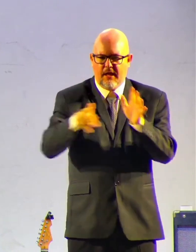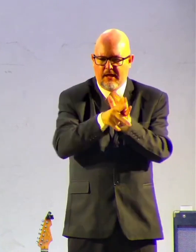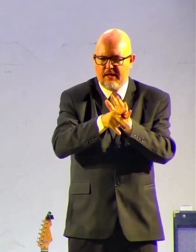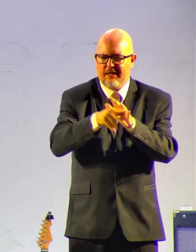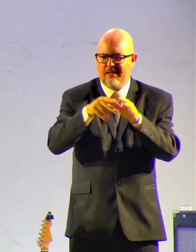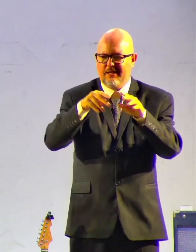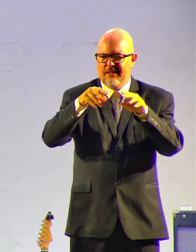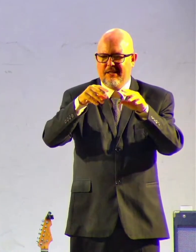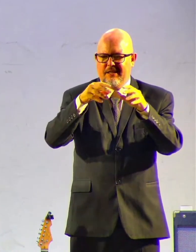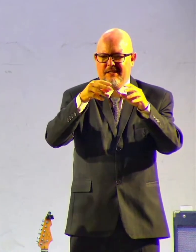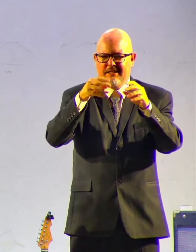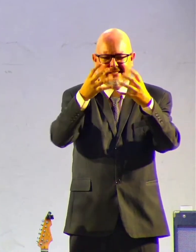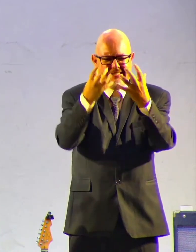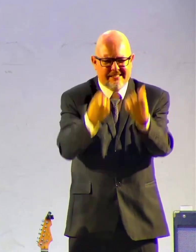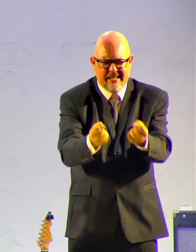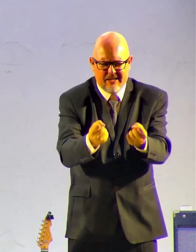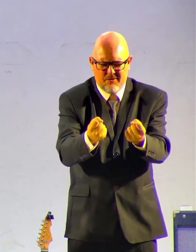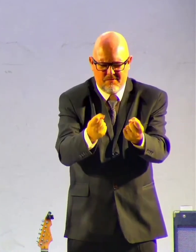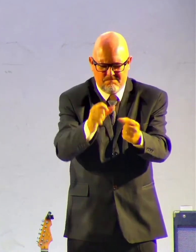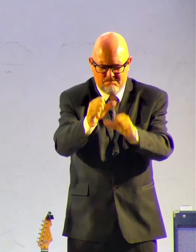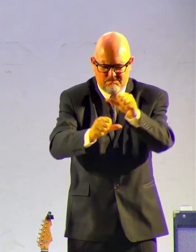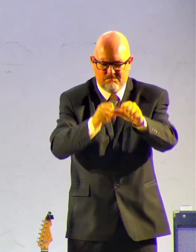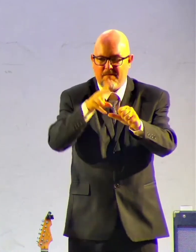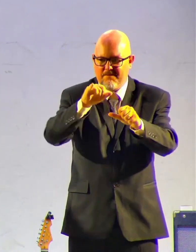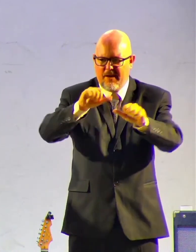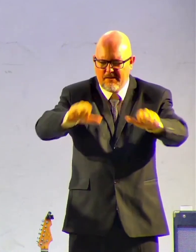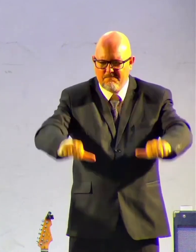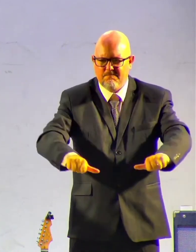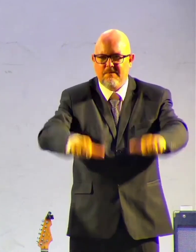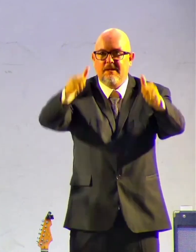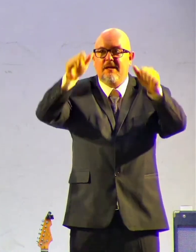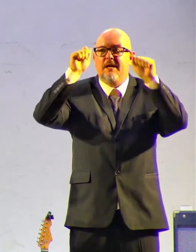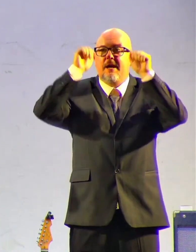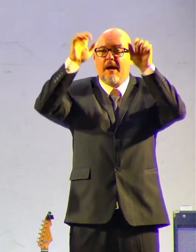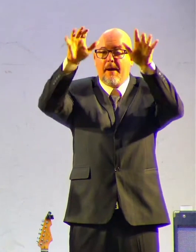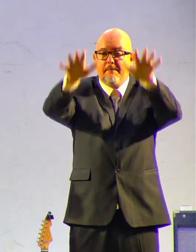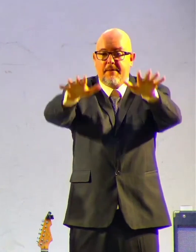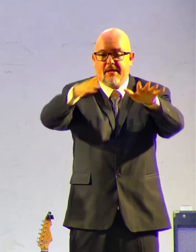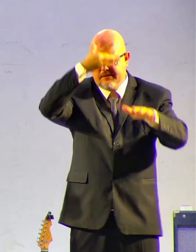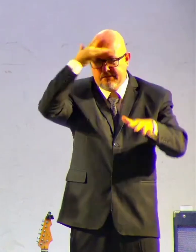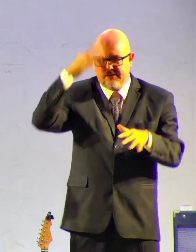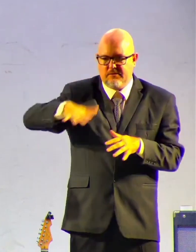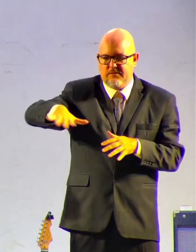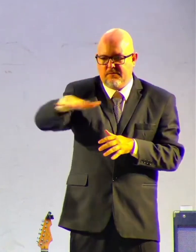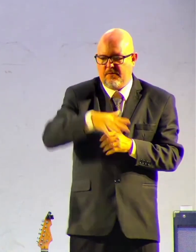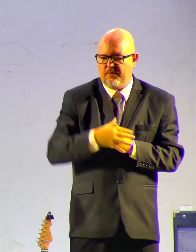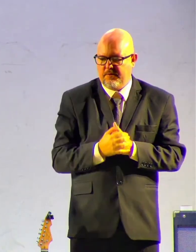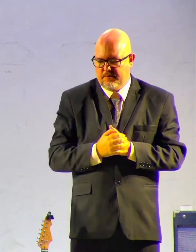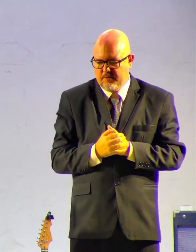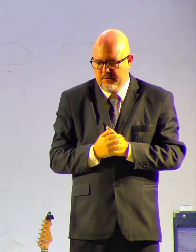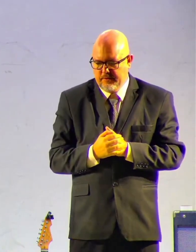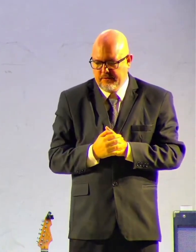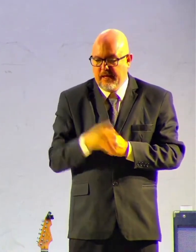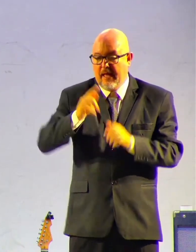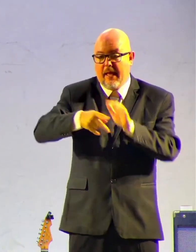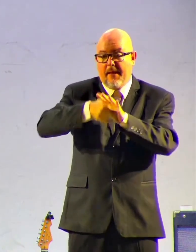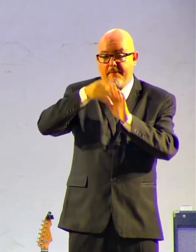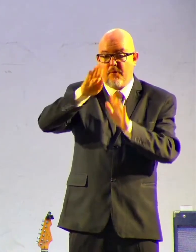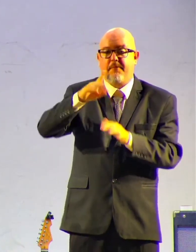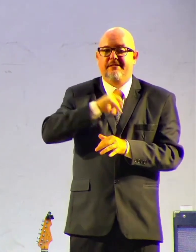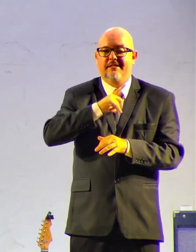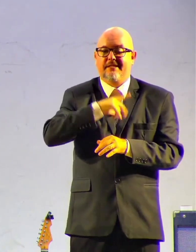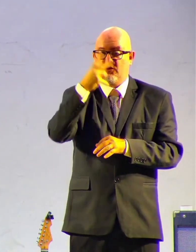seca. Derramarei meu espírito sobre a tua posteridade e a minha bênção sobre os teus descendentes. Esta promessa tem